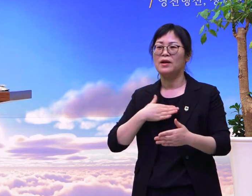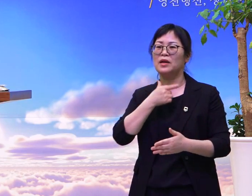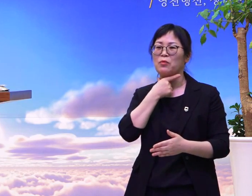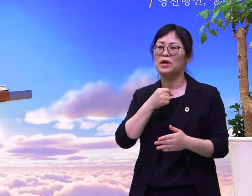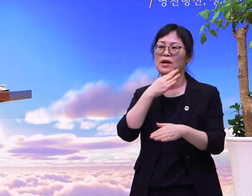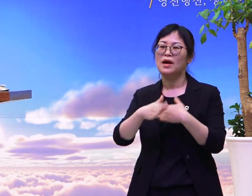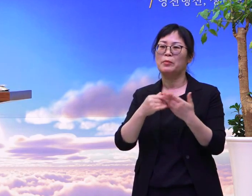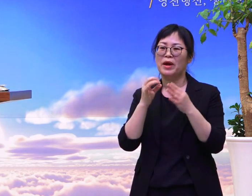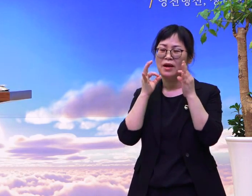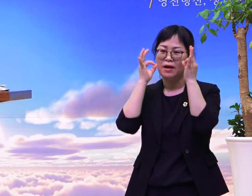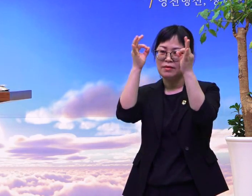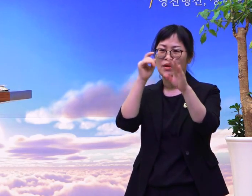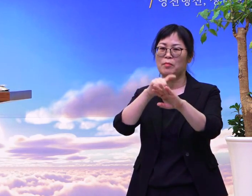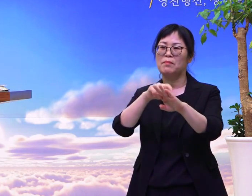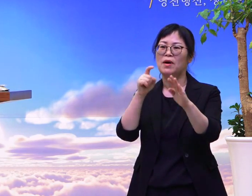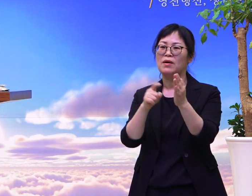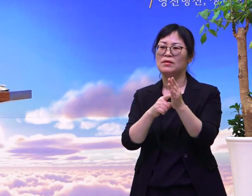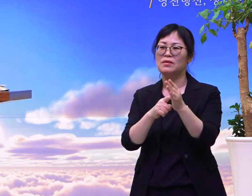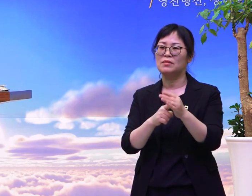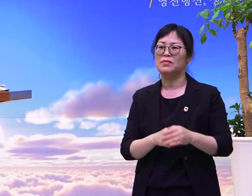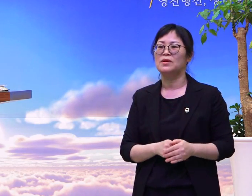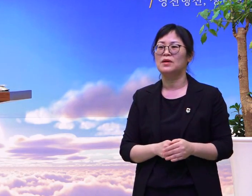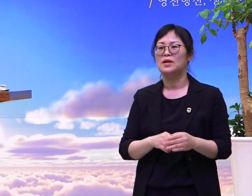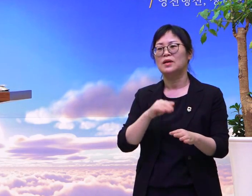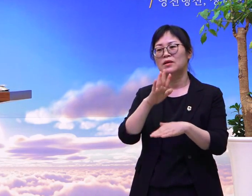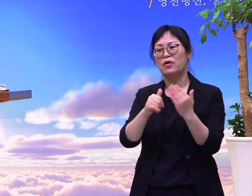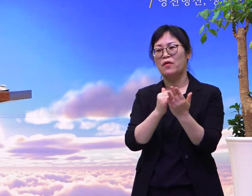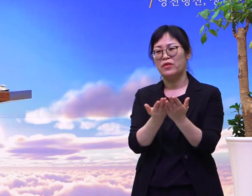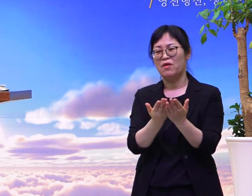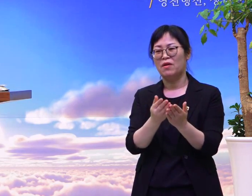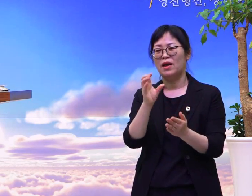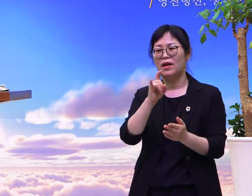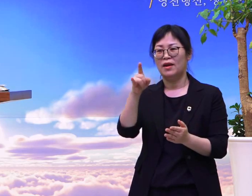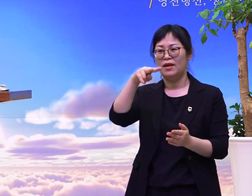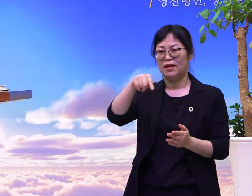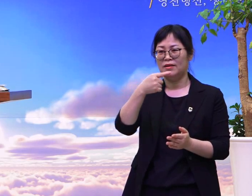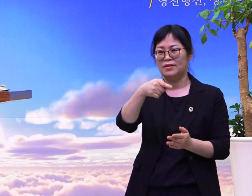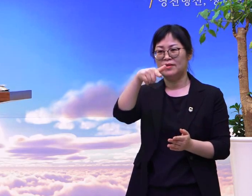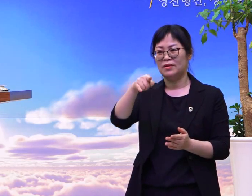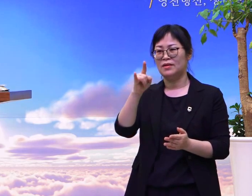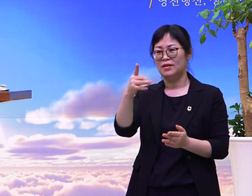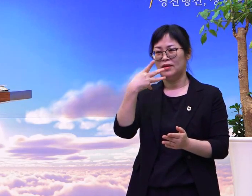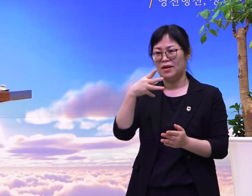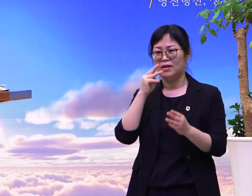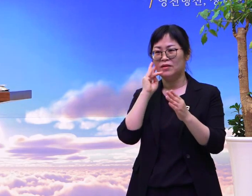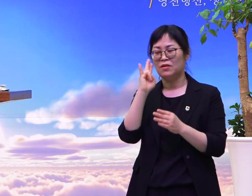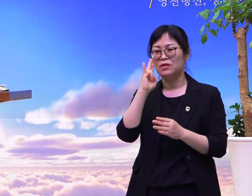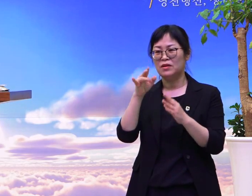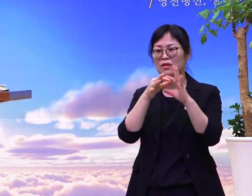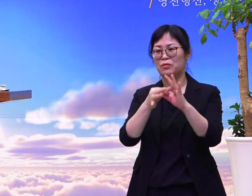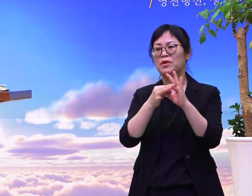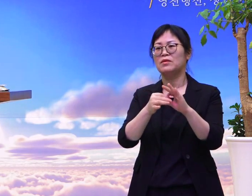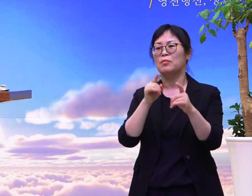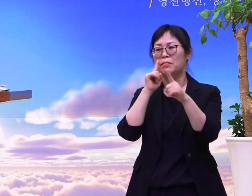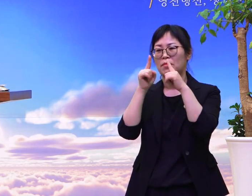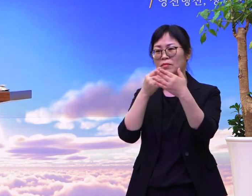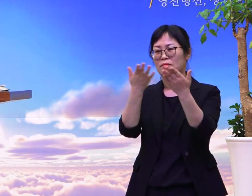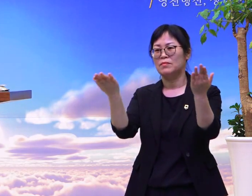하나님의 간절한 마음을 에스겔서에서 에스겔 선지자를 통해 하나님이 말씀하신 것입니다.